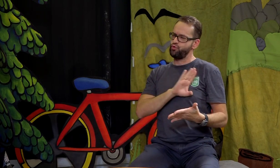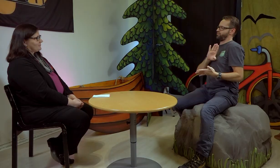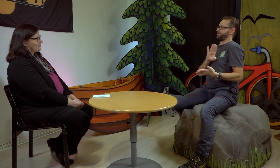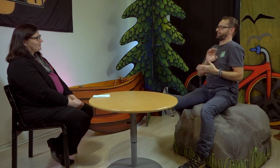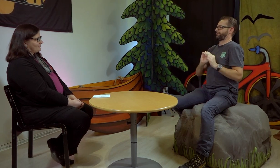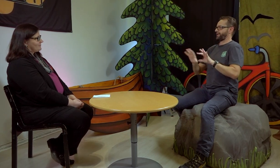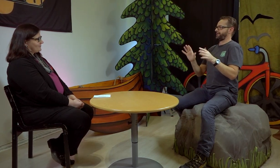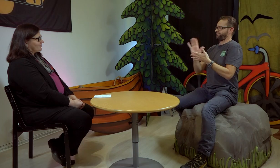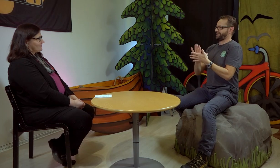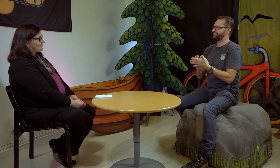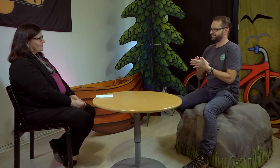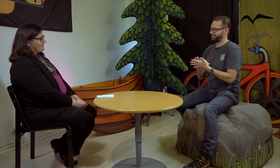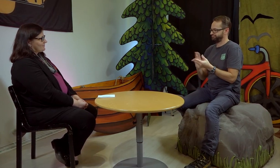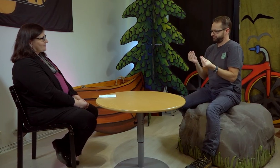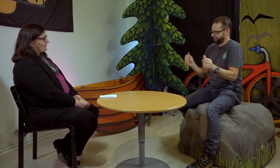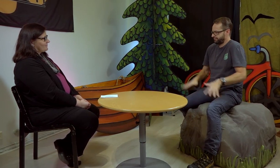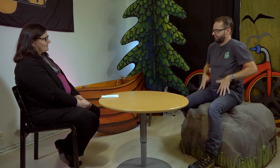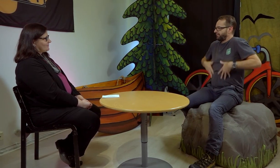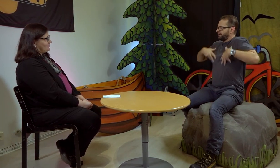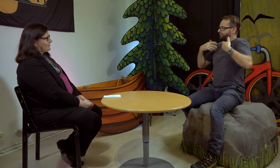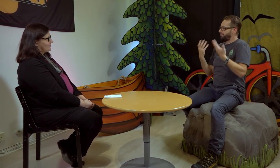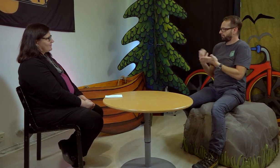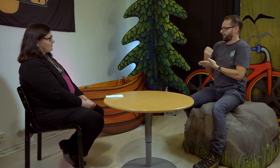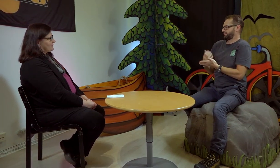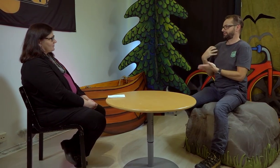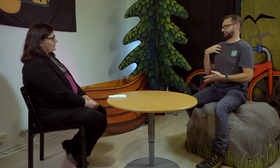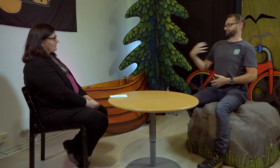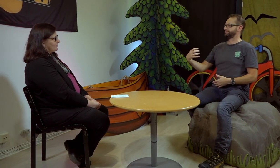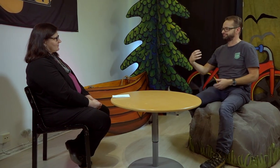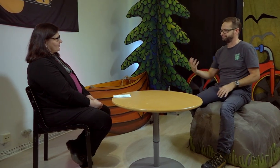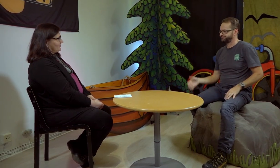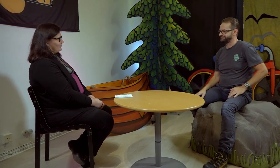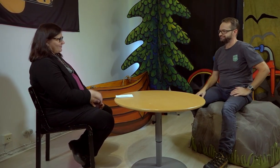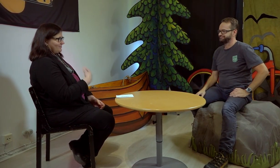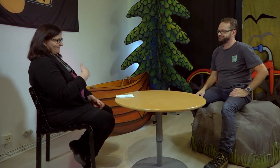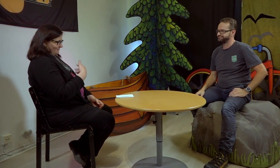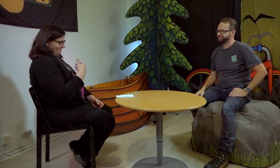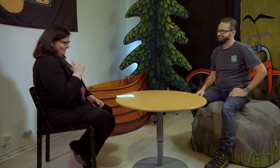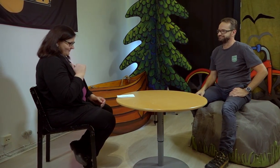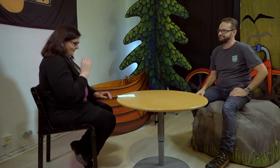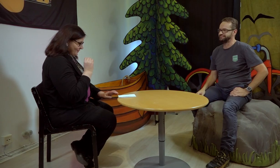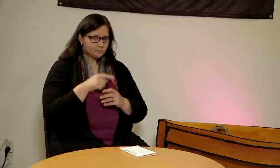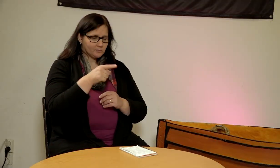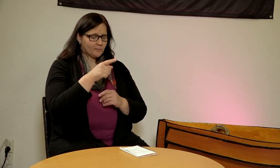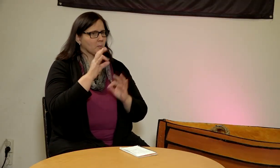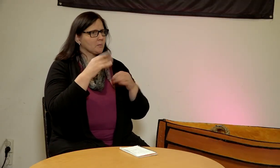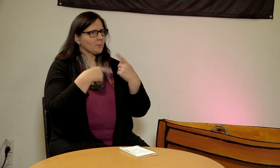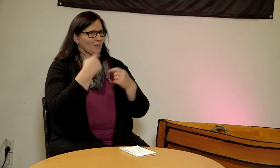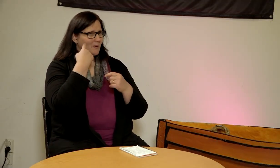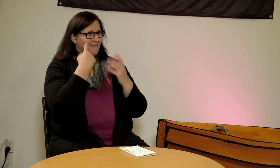ja musiikin väreille, jota kehon kautta voi omaksua ja se on rikkaus. Kuinka sinulla on